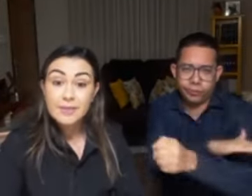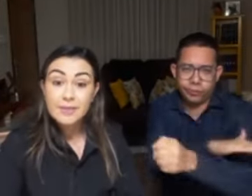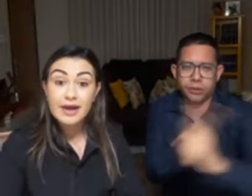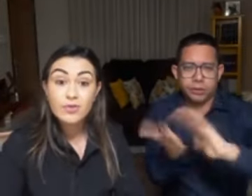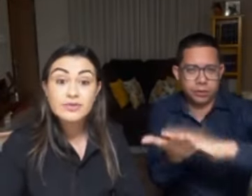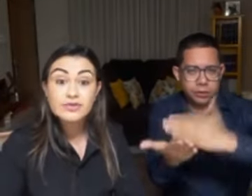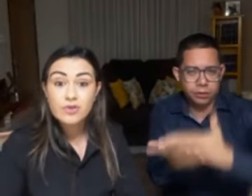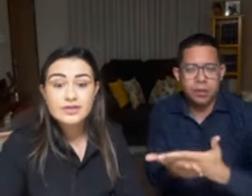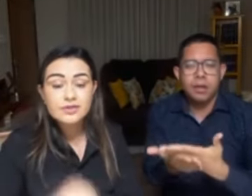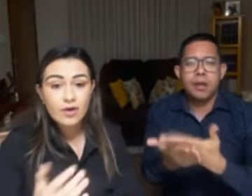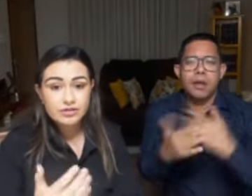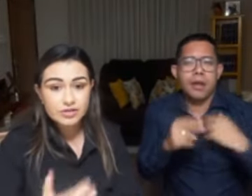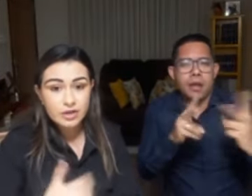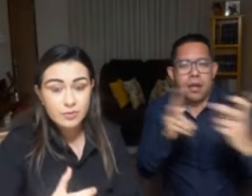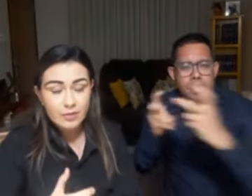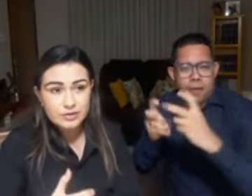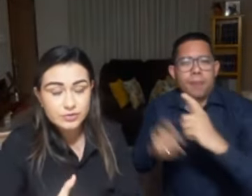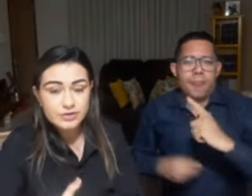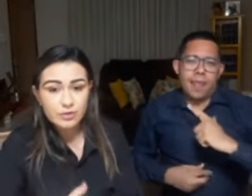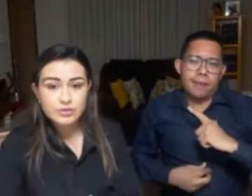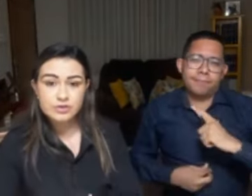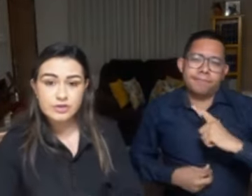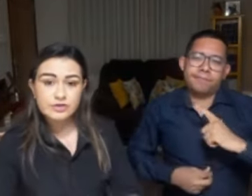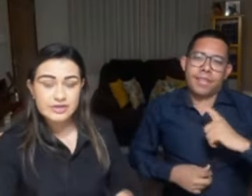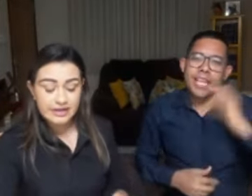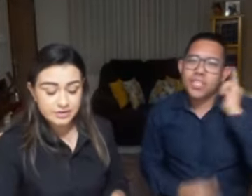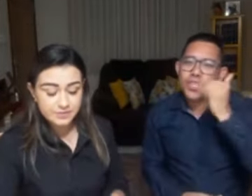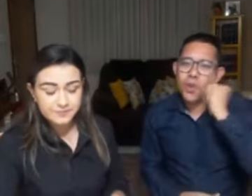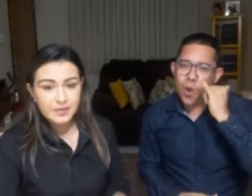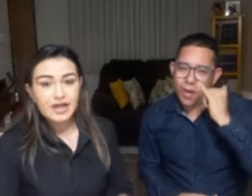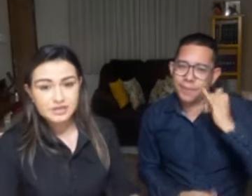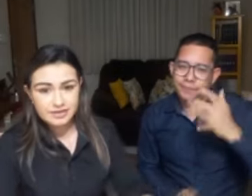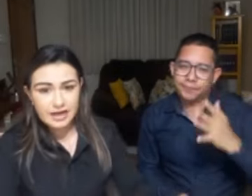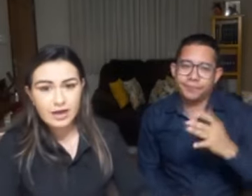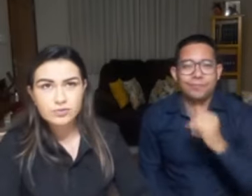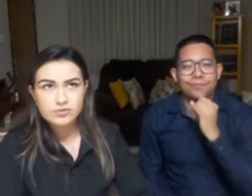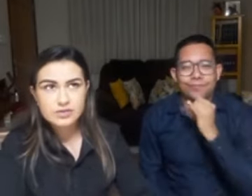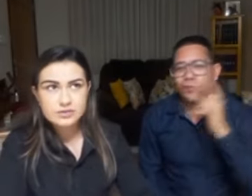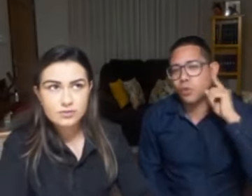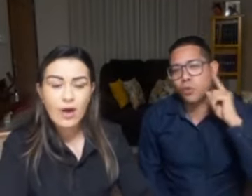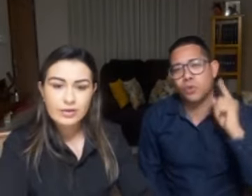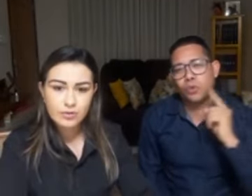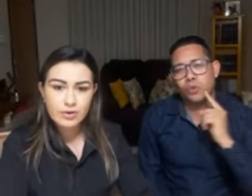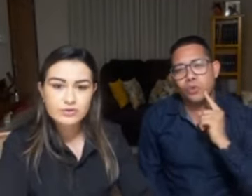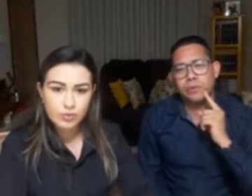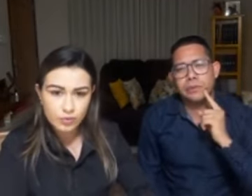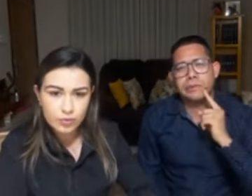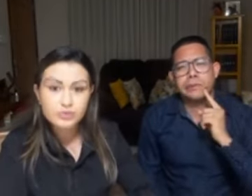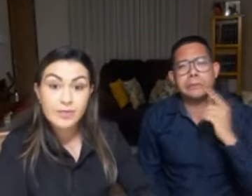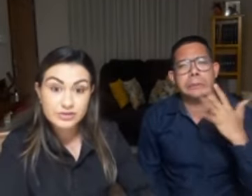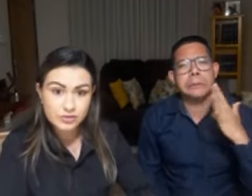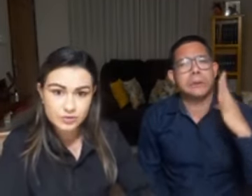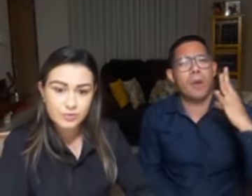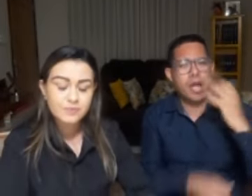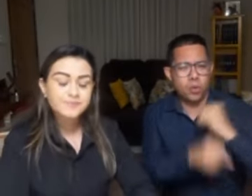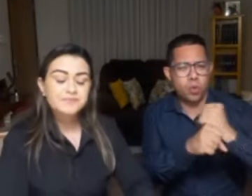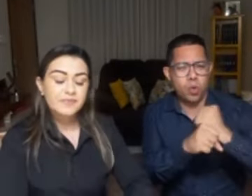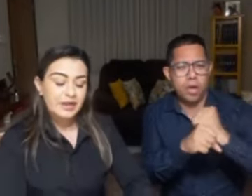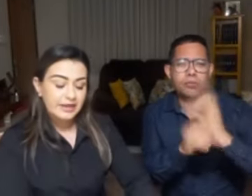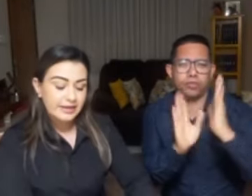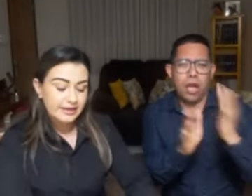se depara com histórias igual a gente tem uma surda hoje na nossa igreja. Ela já está há uns 4 anos conosco,